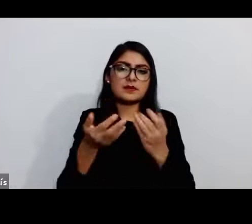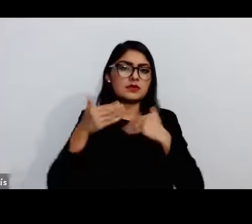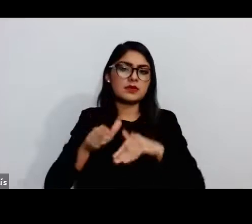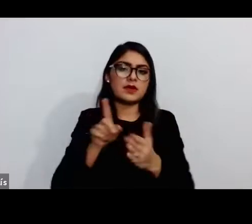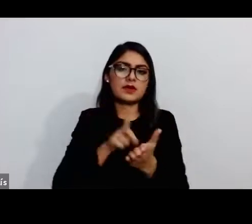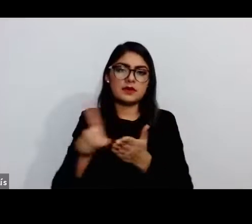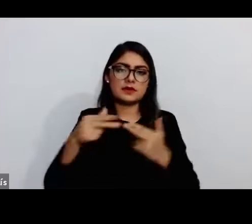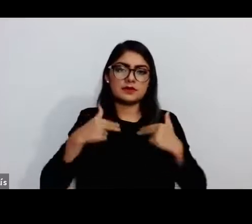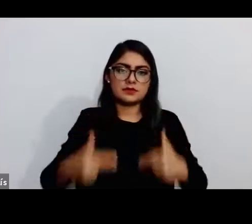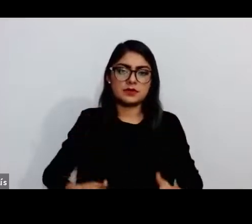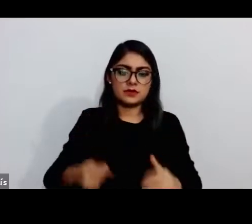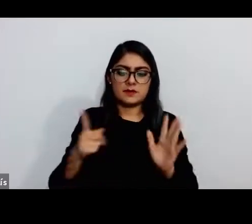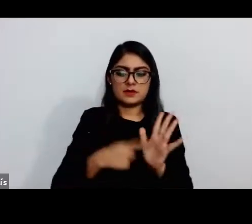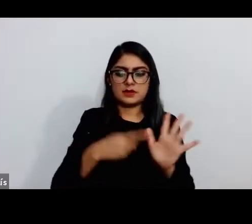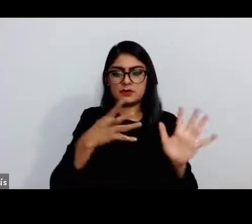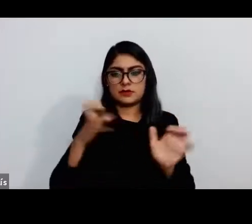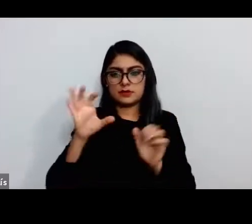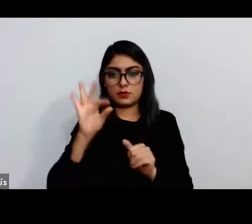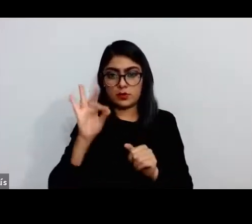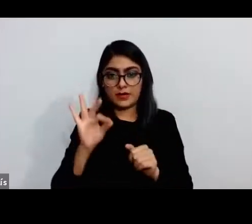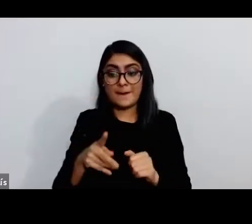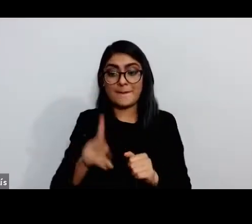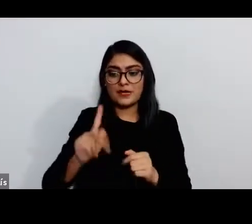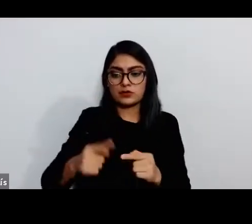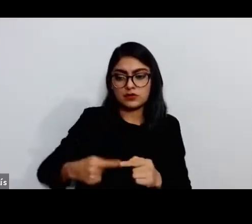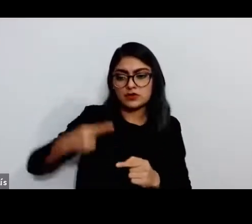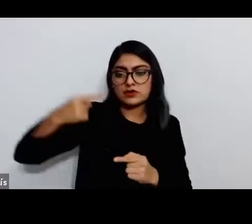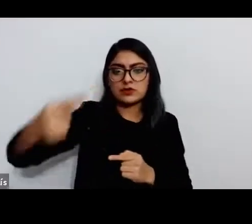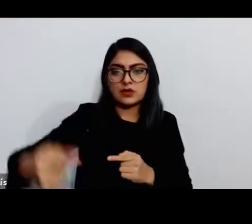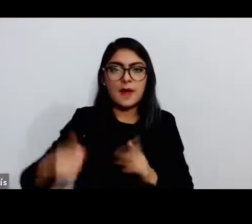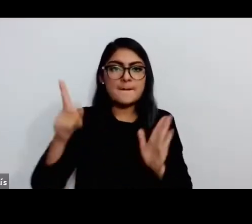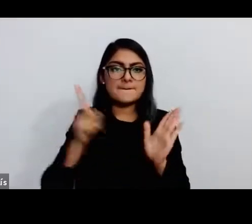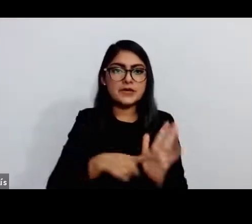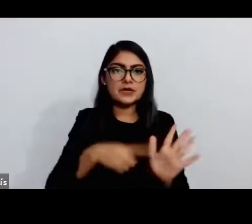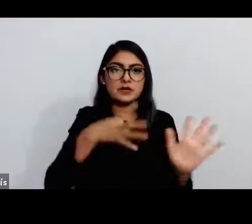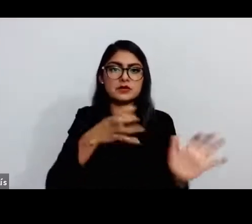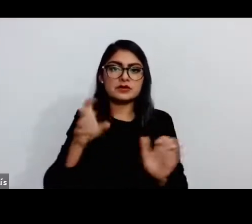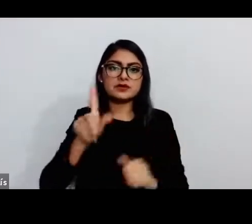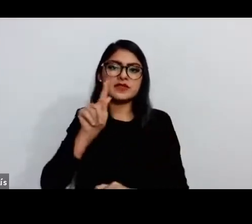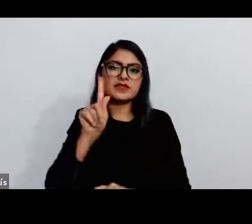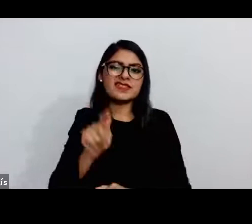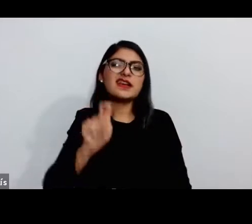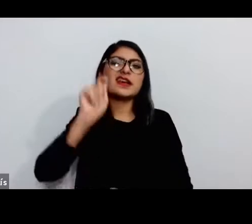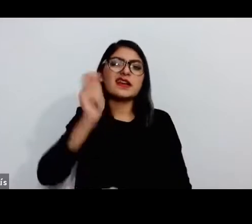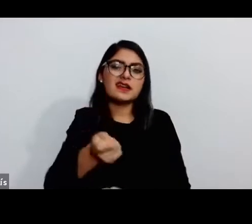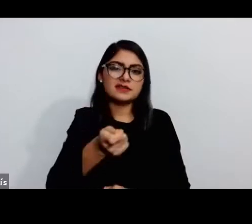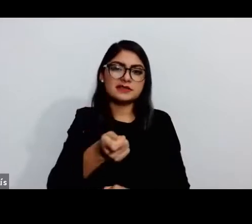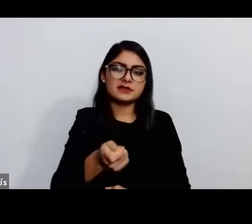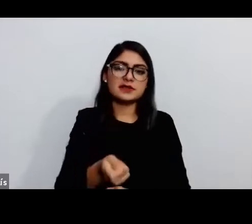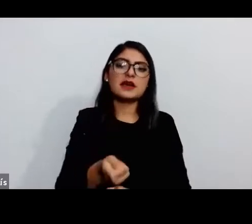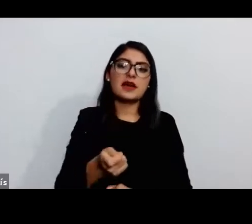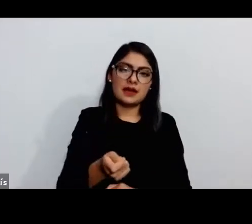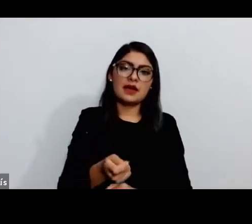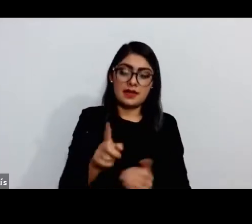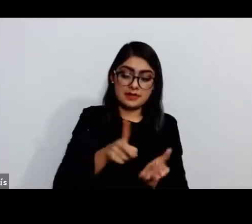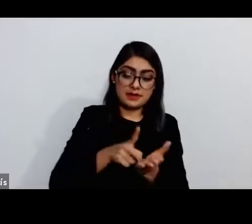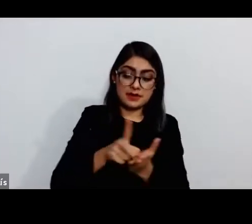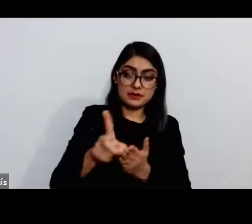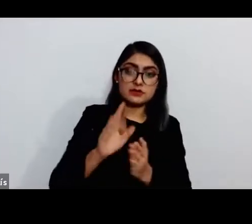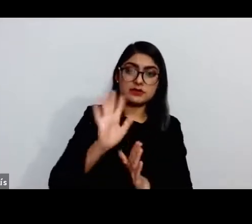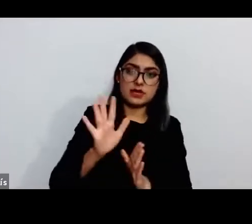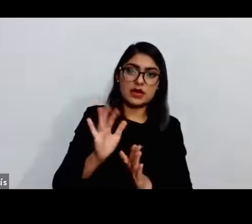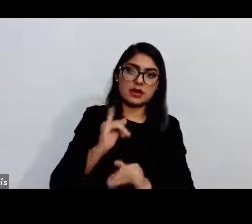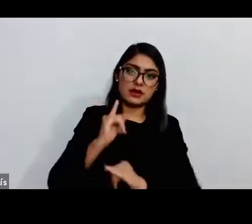los 40, pero sobre todo a partir de 1970, se refiere al fenómeno de la internacionalización de los derechos, ¿no? Es